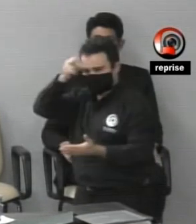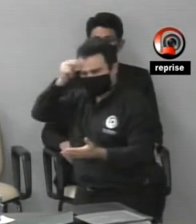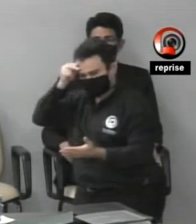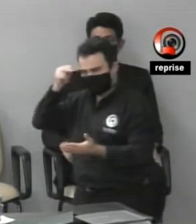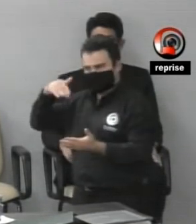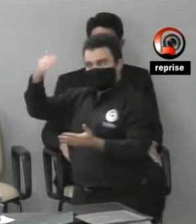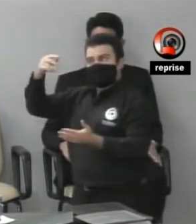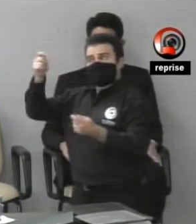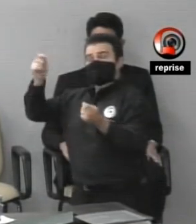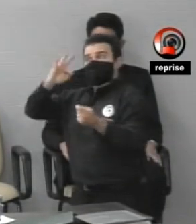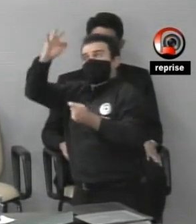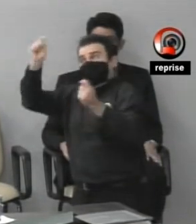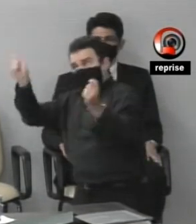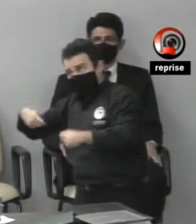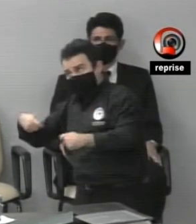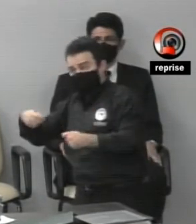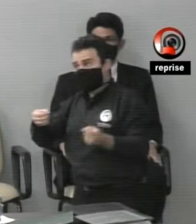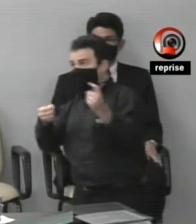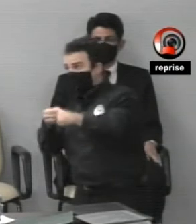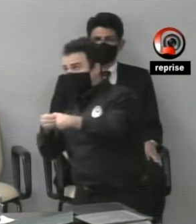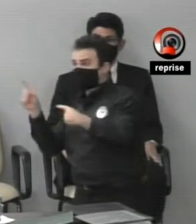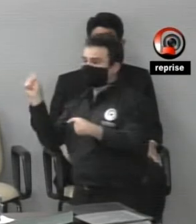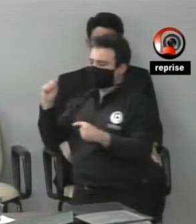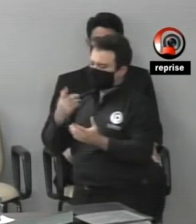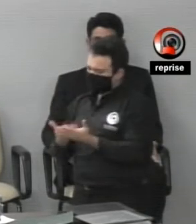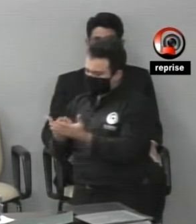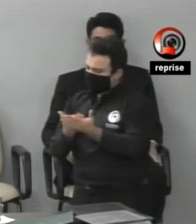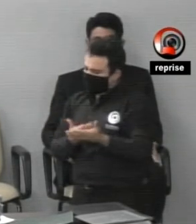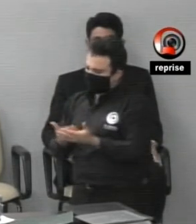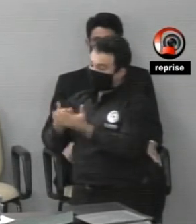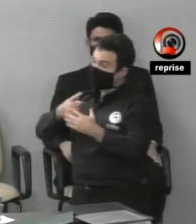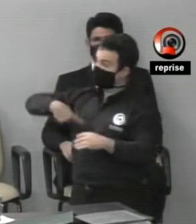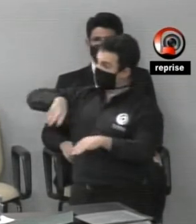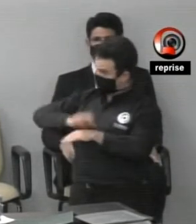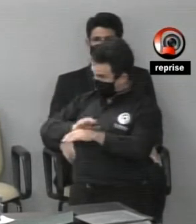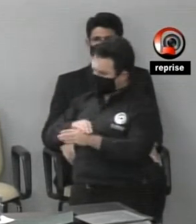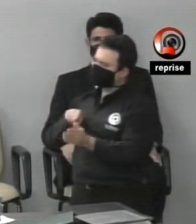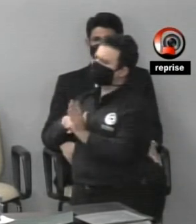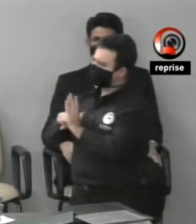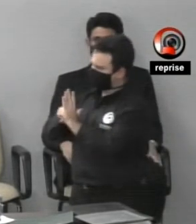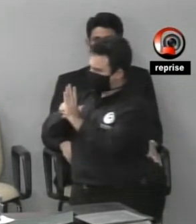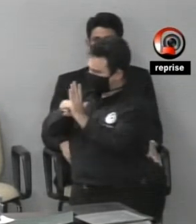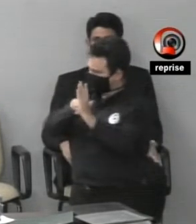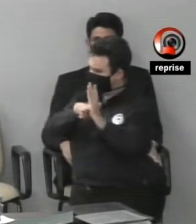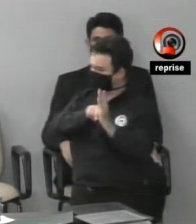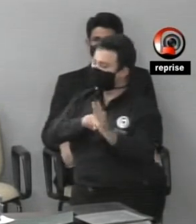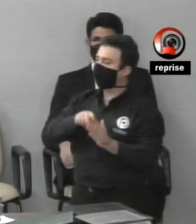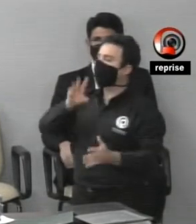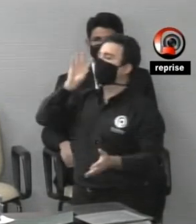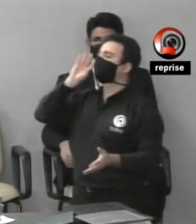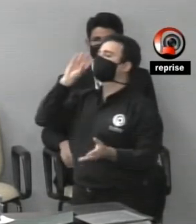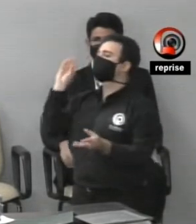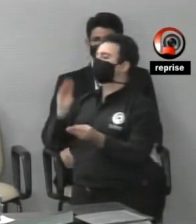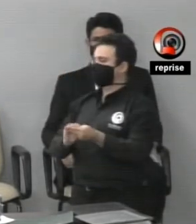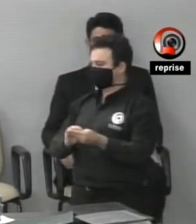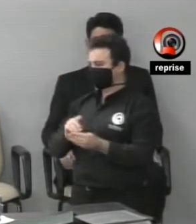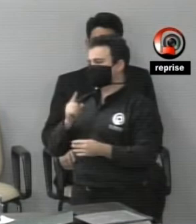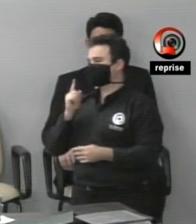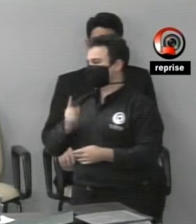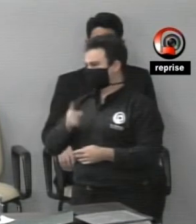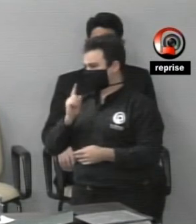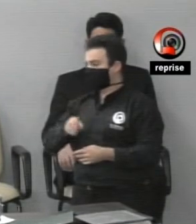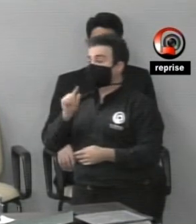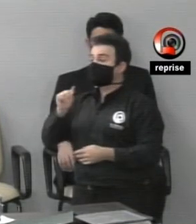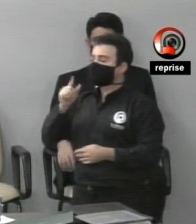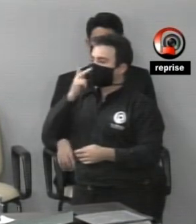retomada. Fizemos uma pesquisa. Essa pesquisa indica que houve uma inversão, praticamente em proporção.